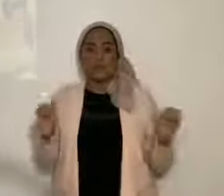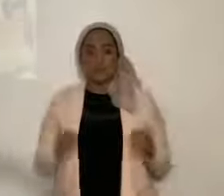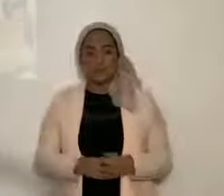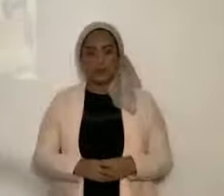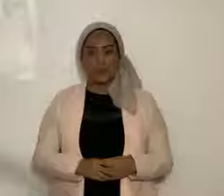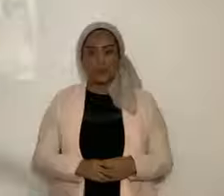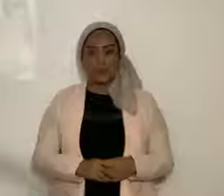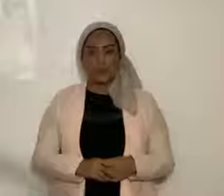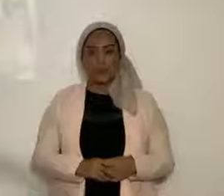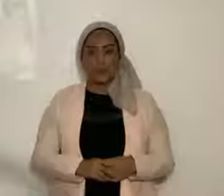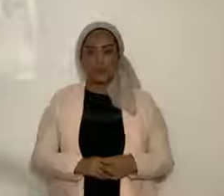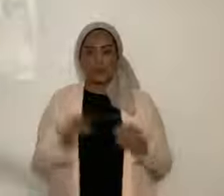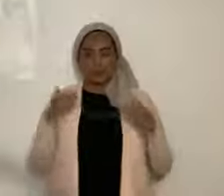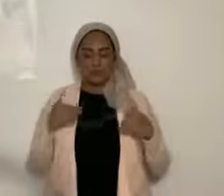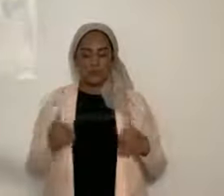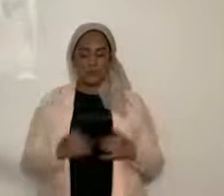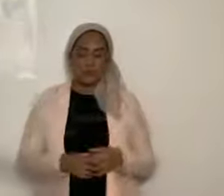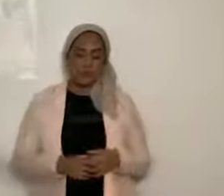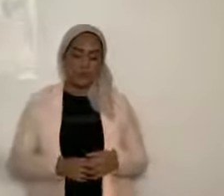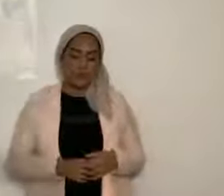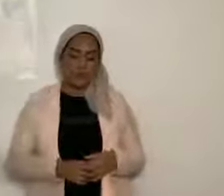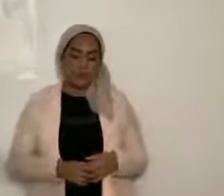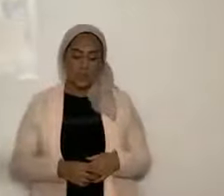Sí. Ahora,